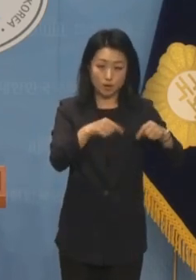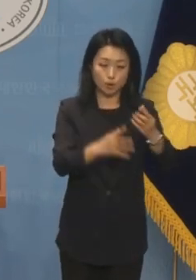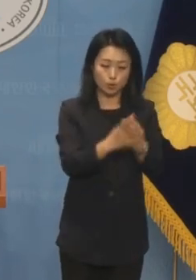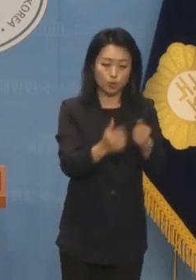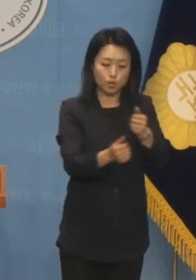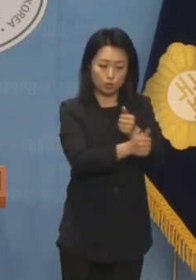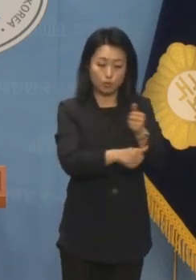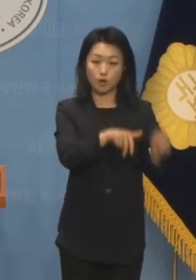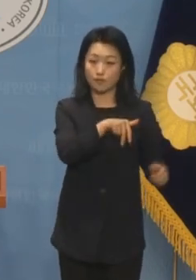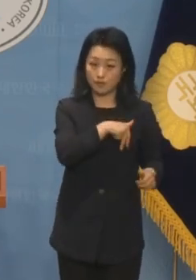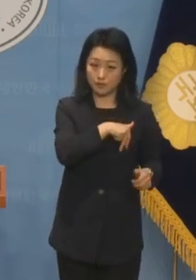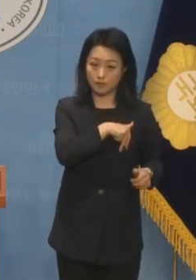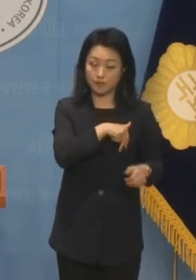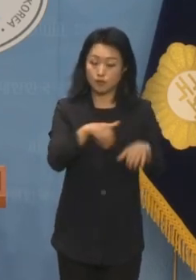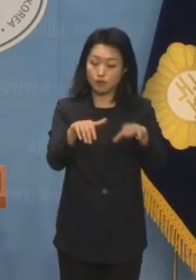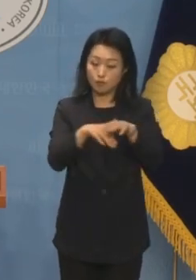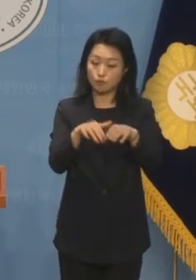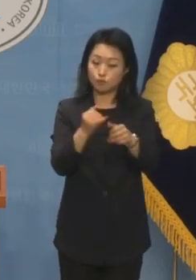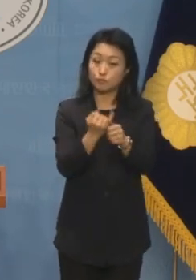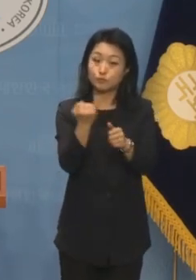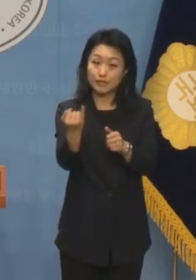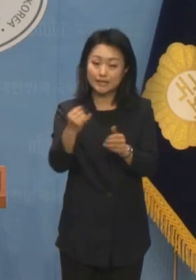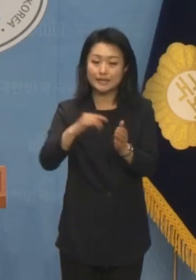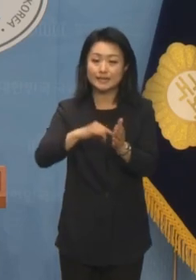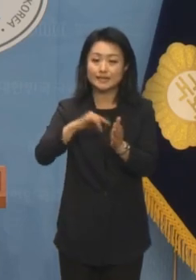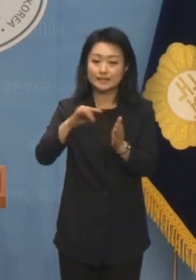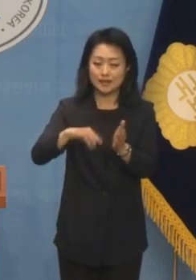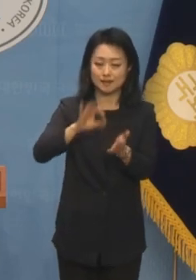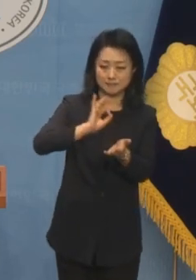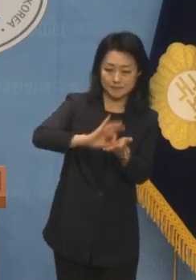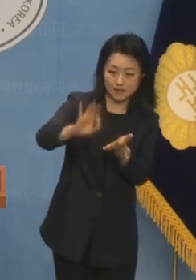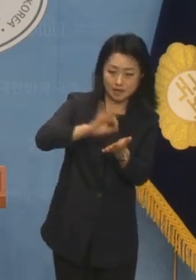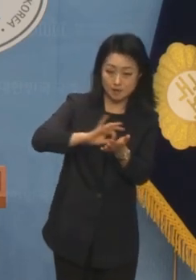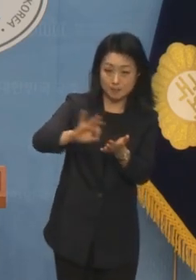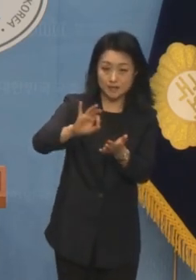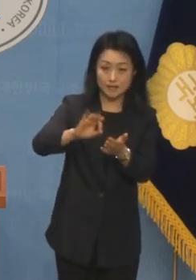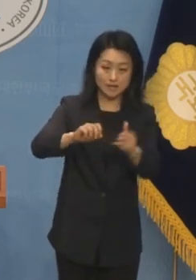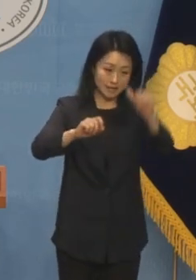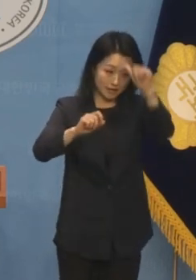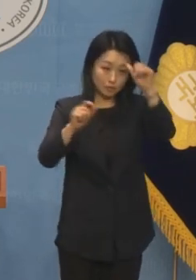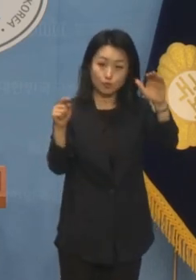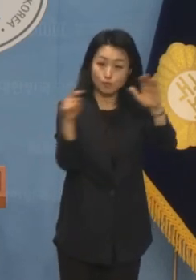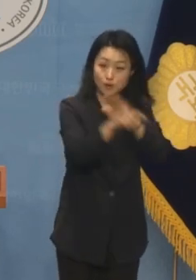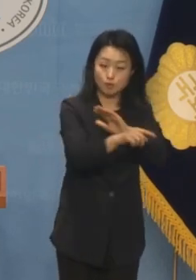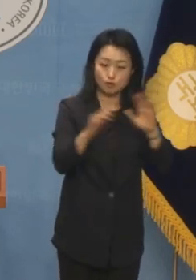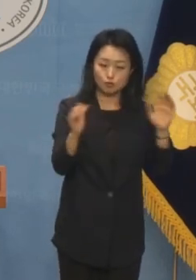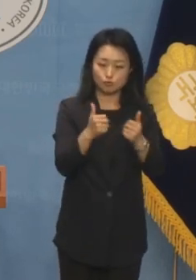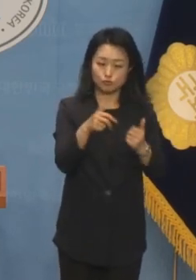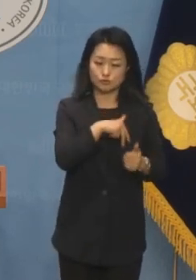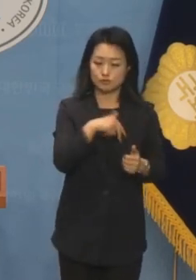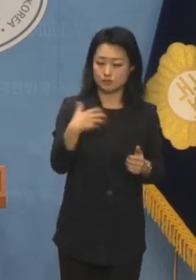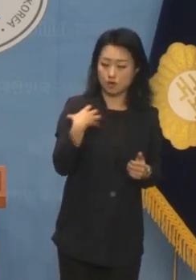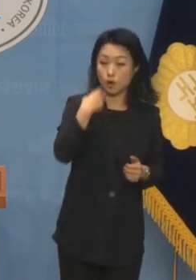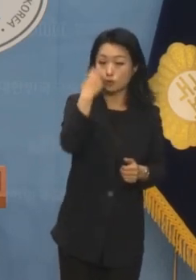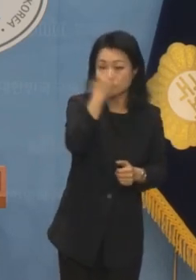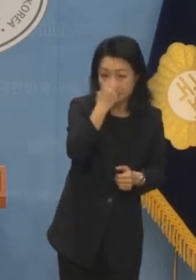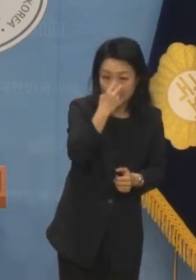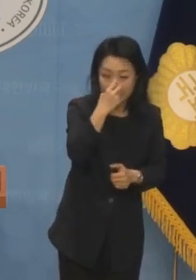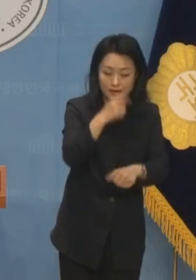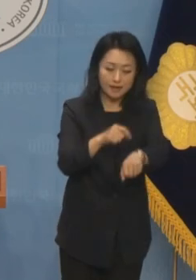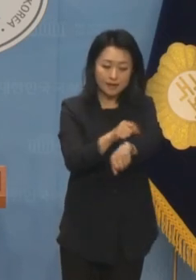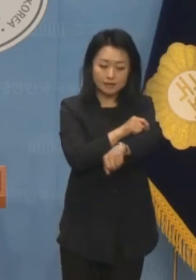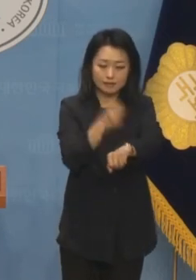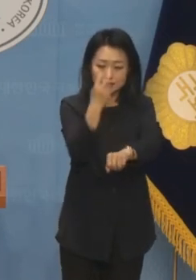일동은 김정숙 여사의 혈세 관광 외유에 대한 국정조사와 특검을 조속히